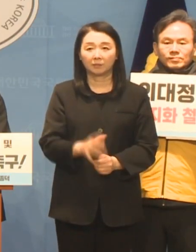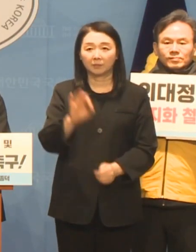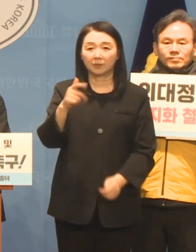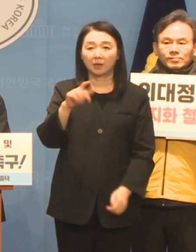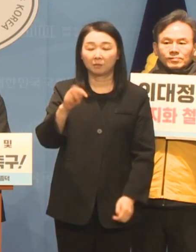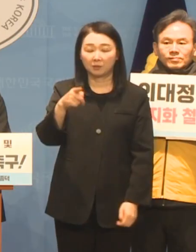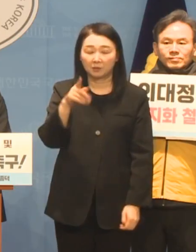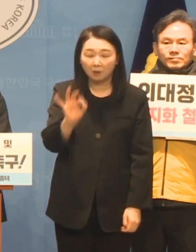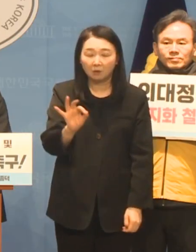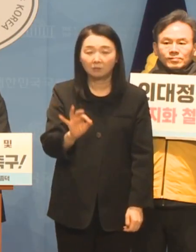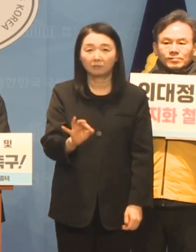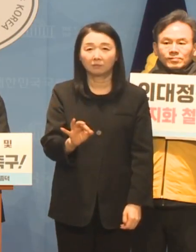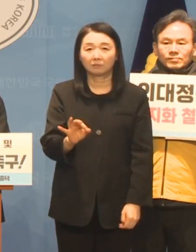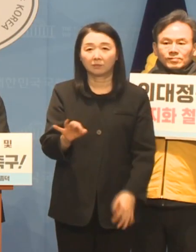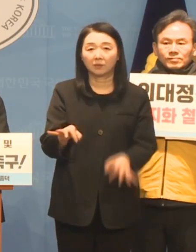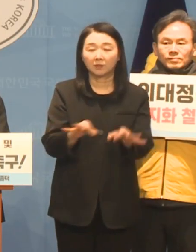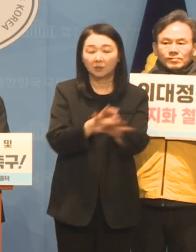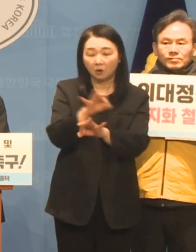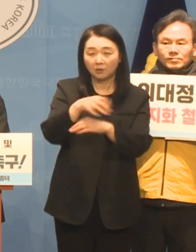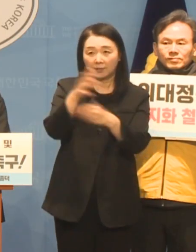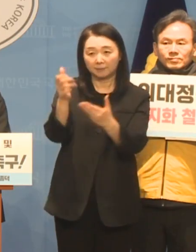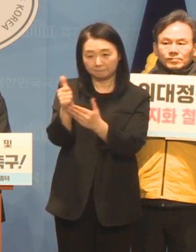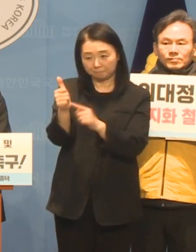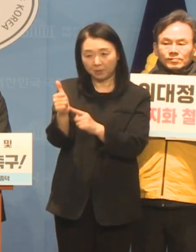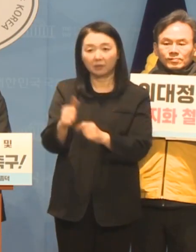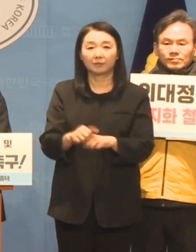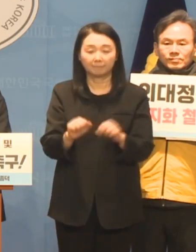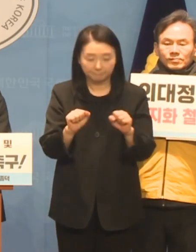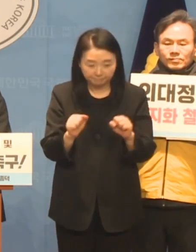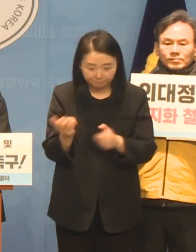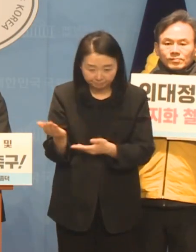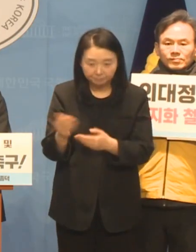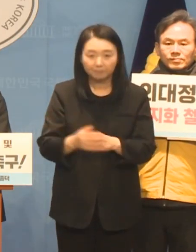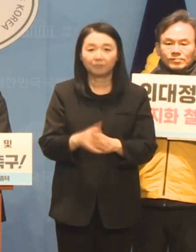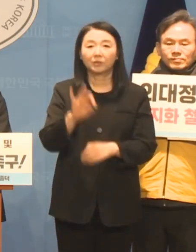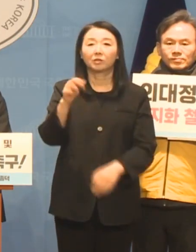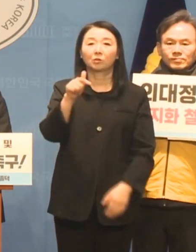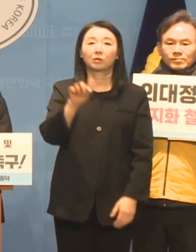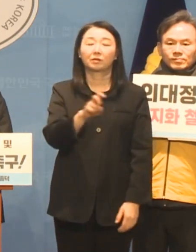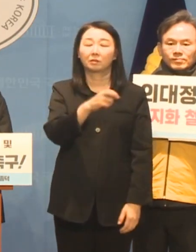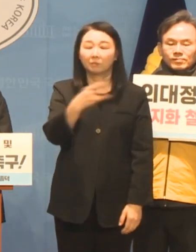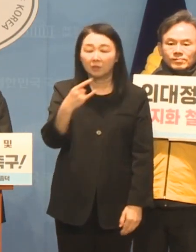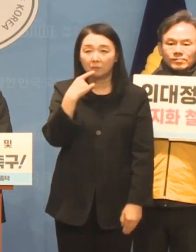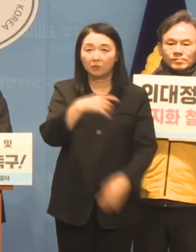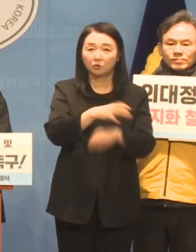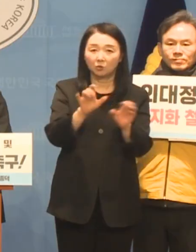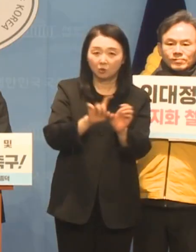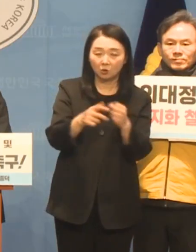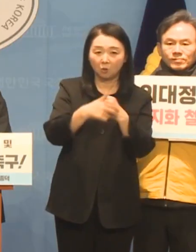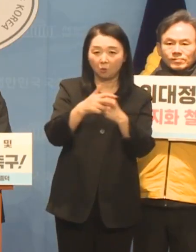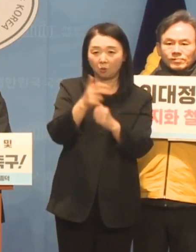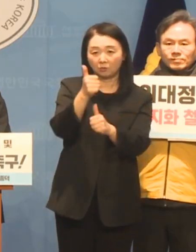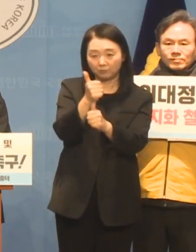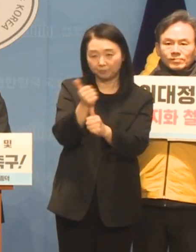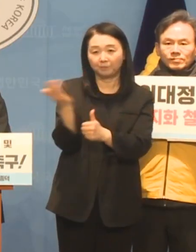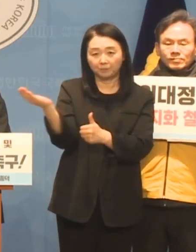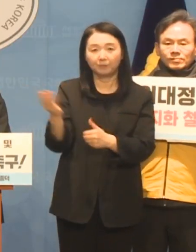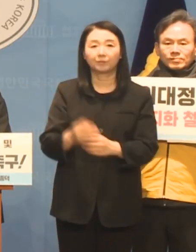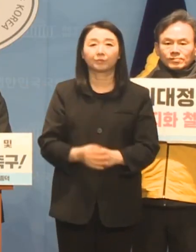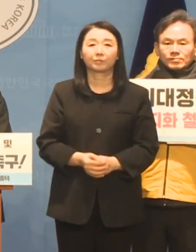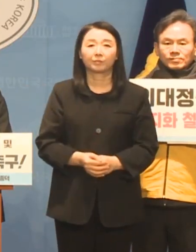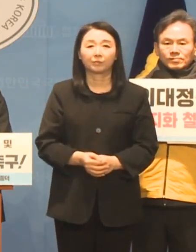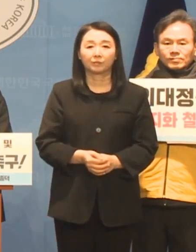남은경 경실련 사회정책팀장님이십니다. 송구미 민주노총 보건의료노조 수석 부위원장님이십니다.